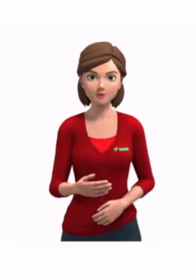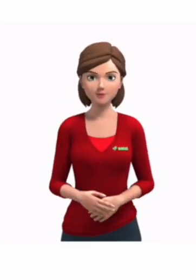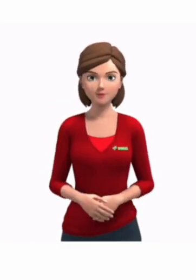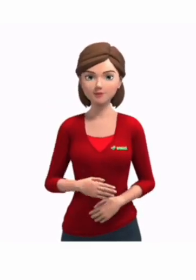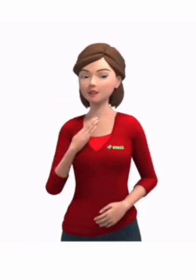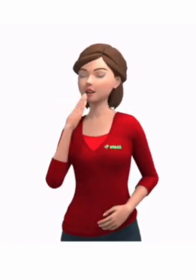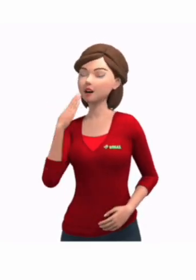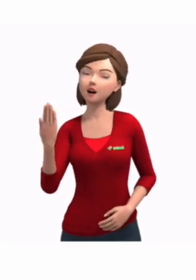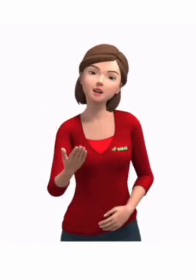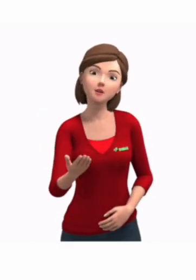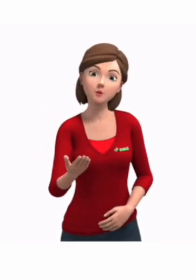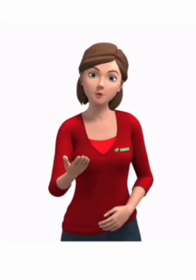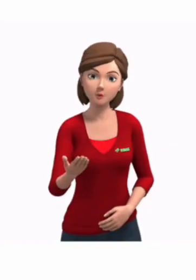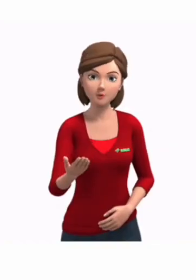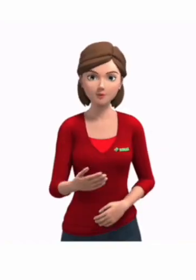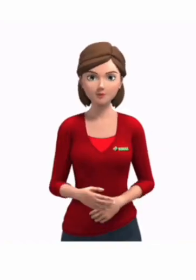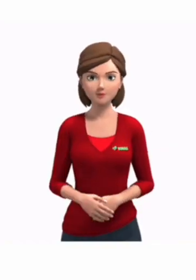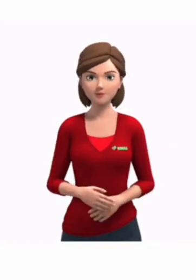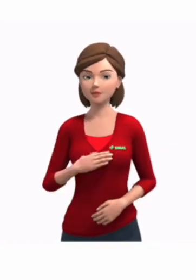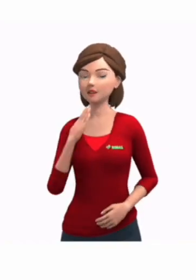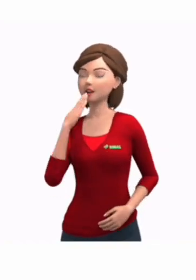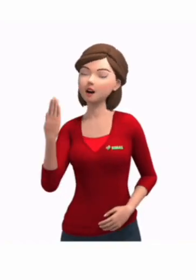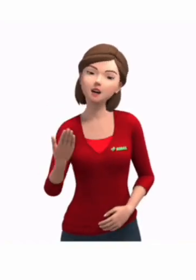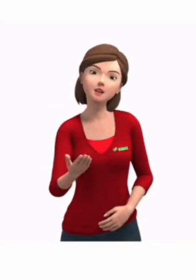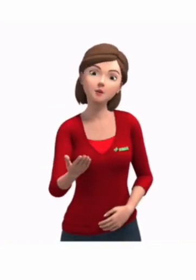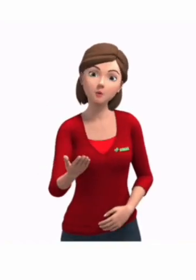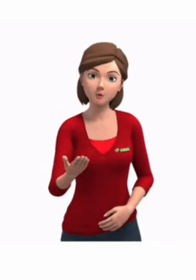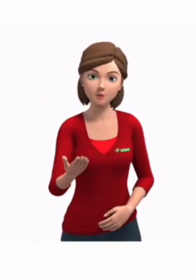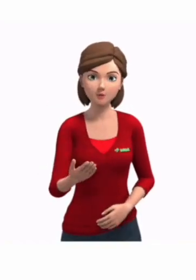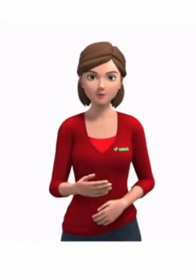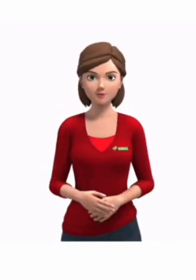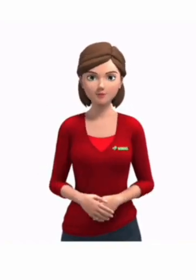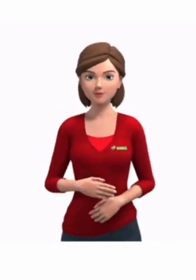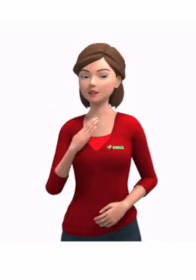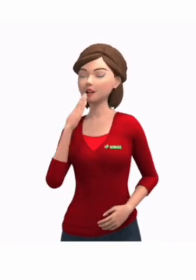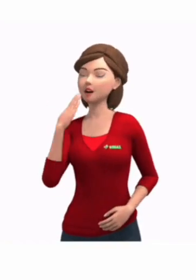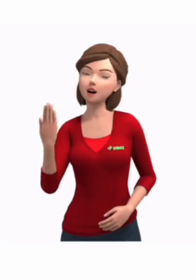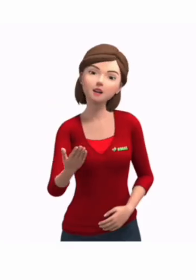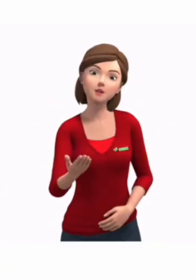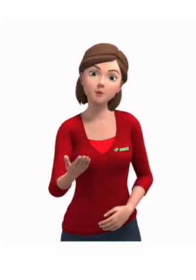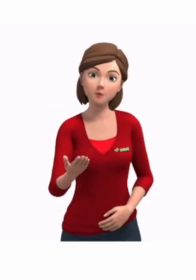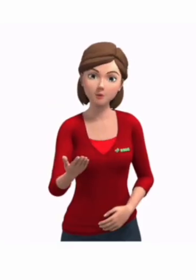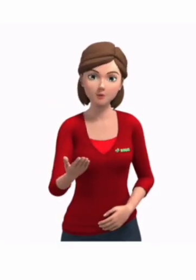grâce au SLR, on a vraiment accéléré vraiment